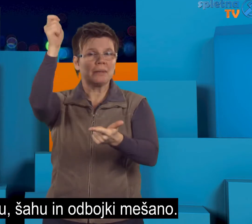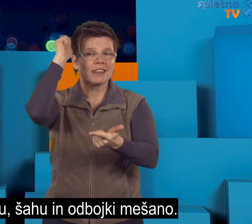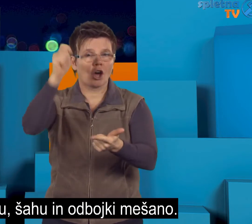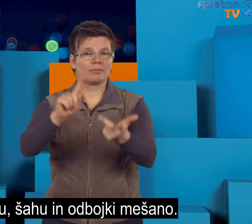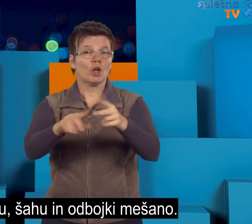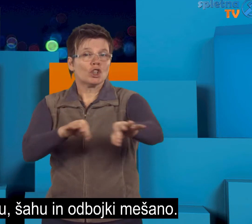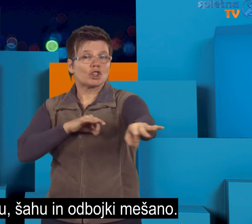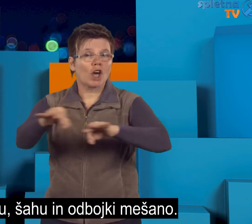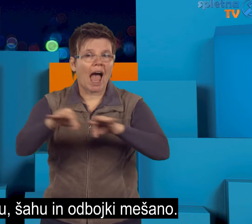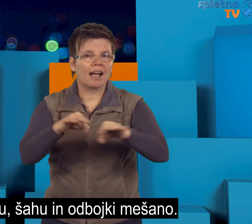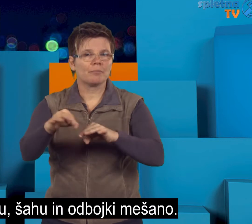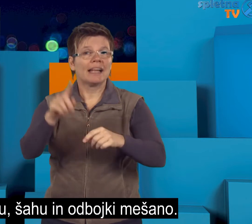mešano.